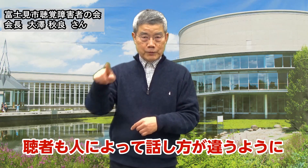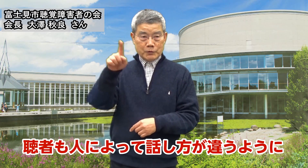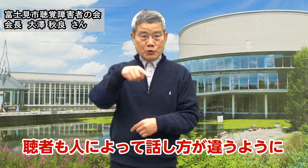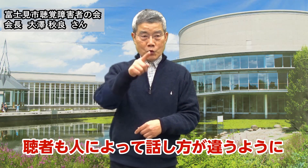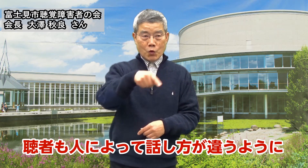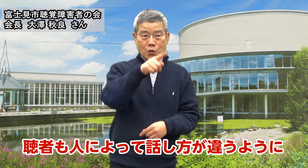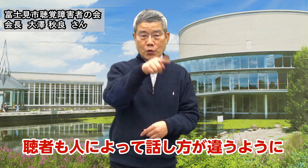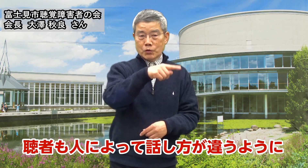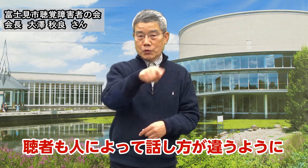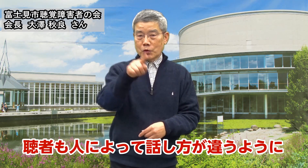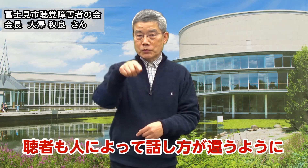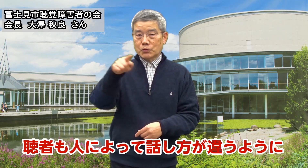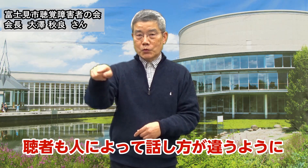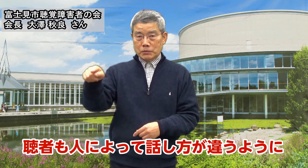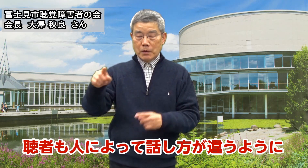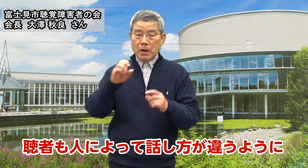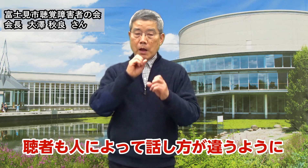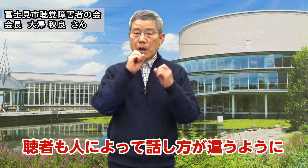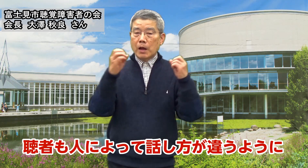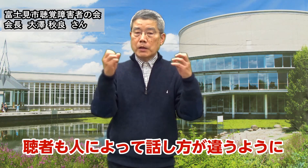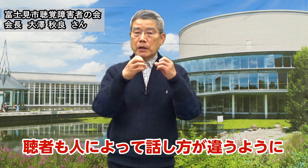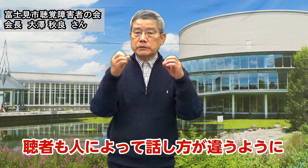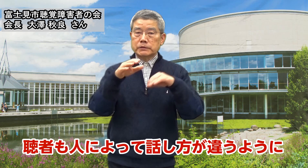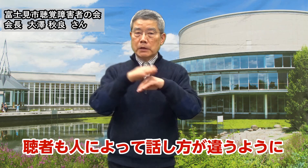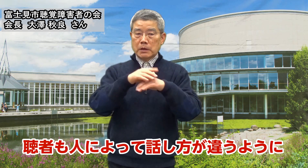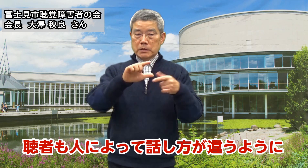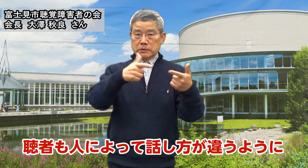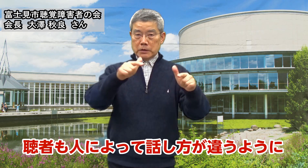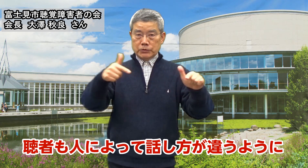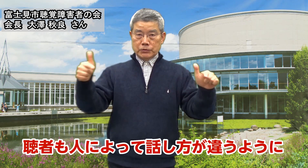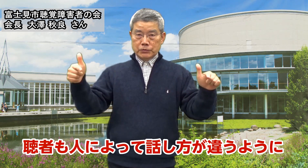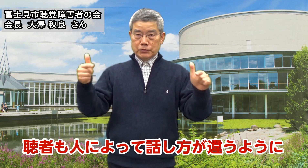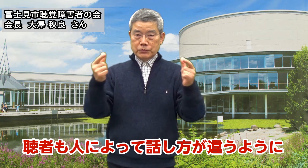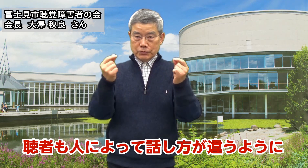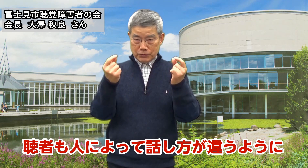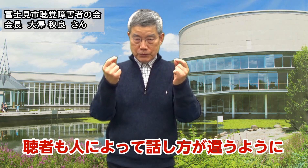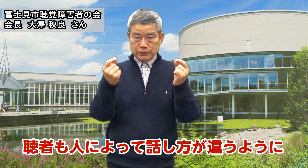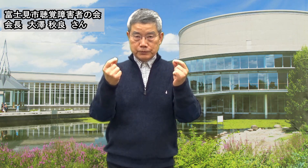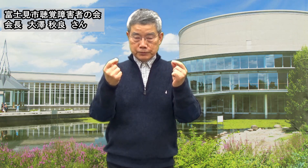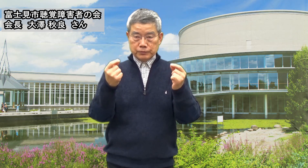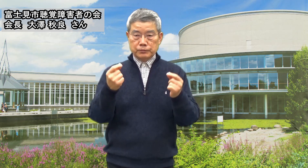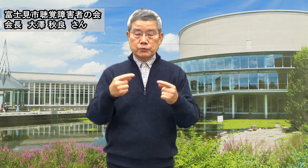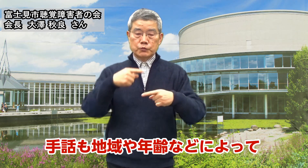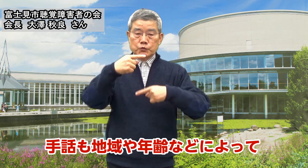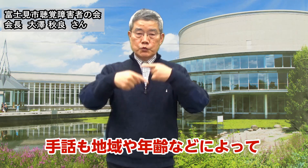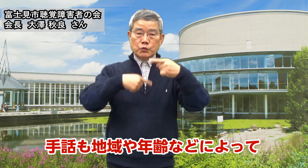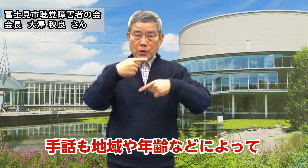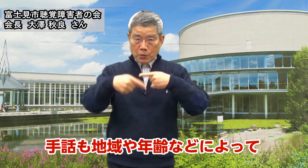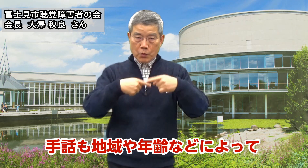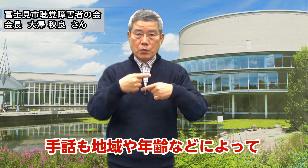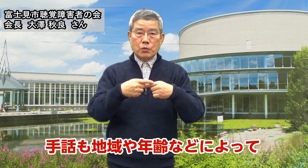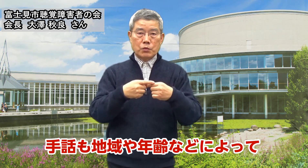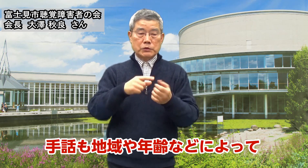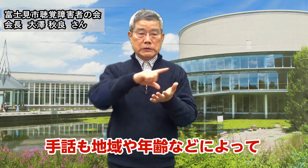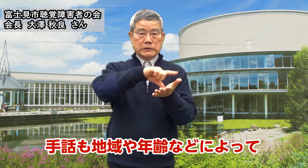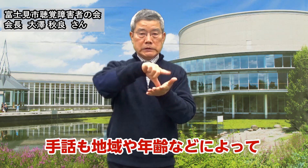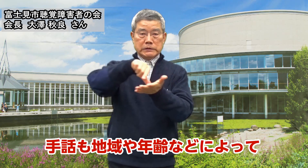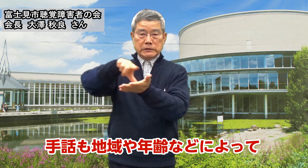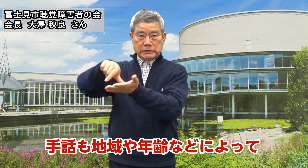人によって話し方が違うように、手話も地